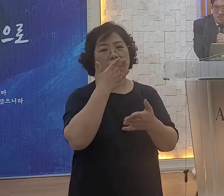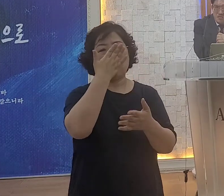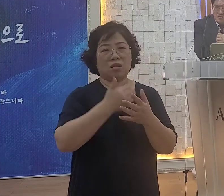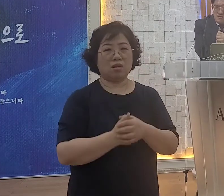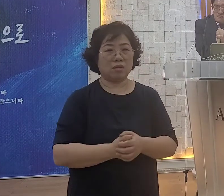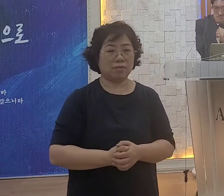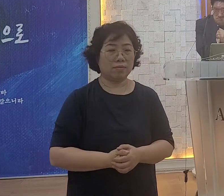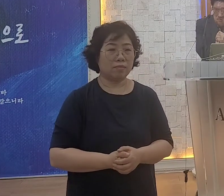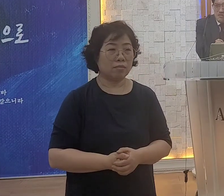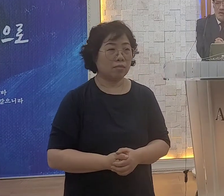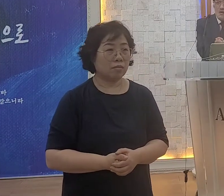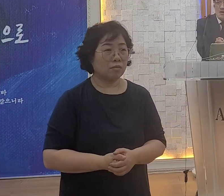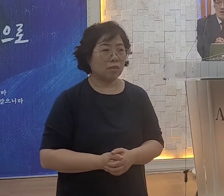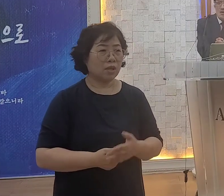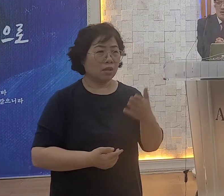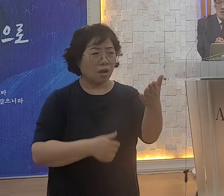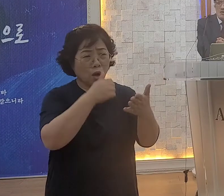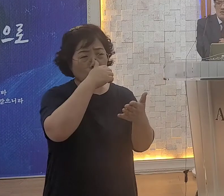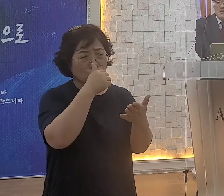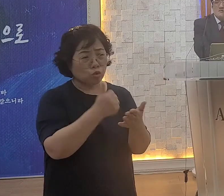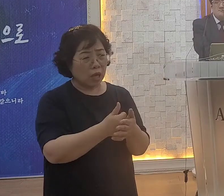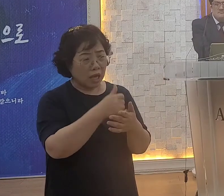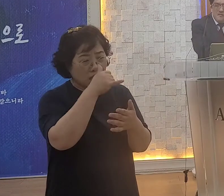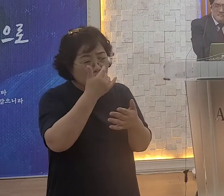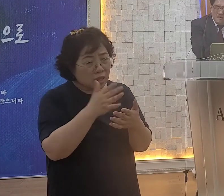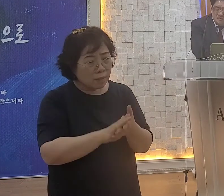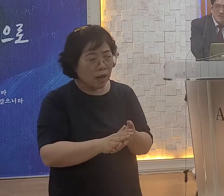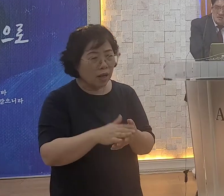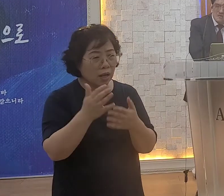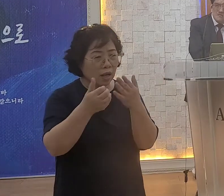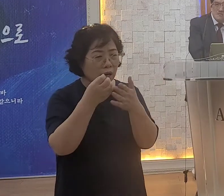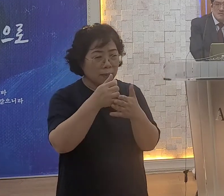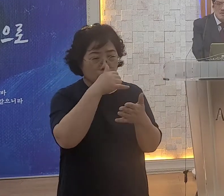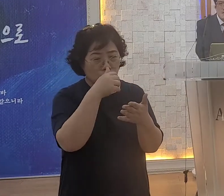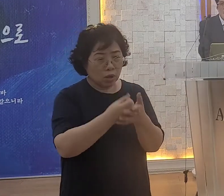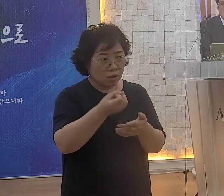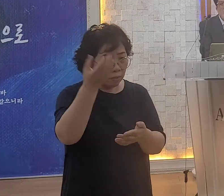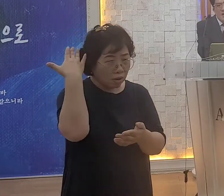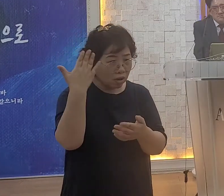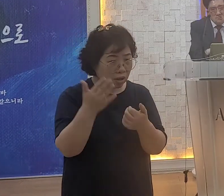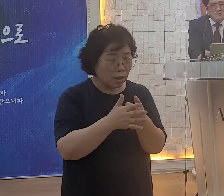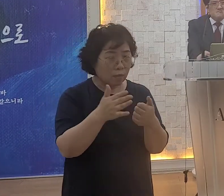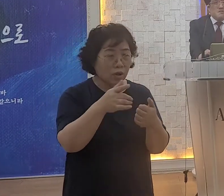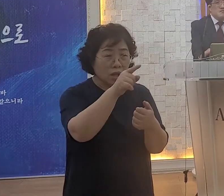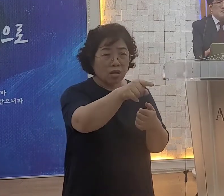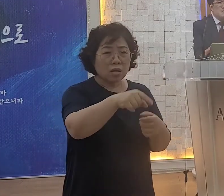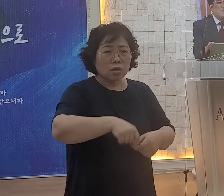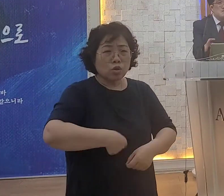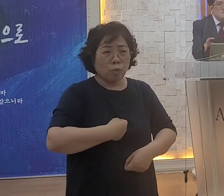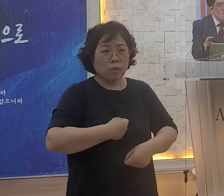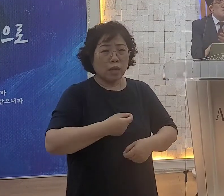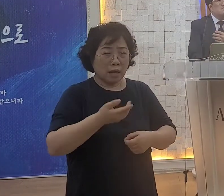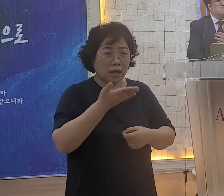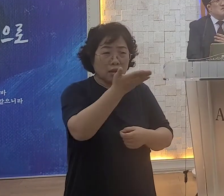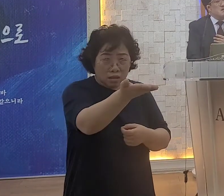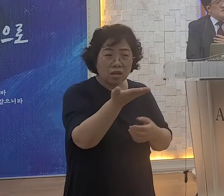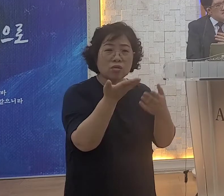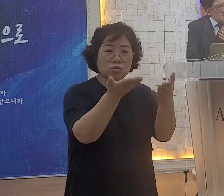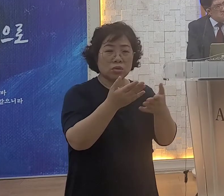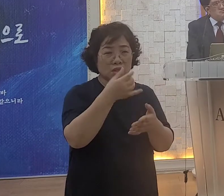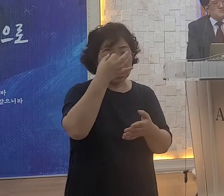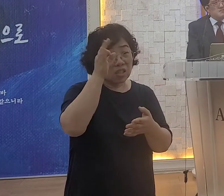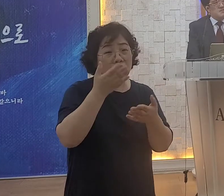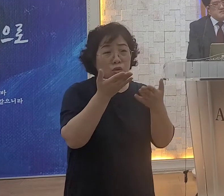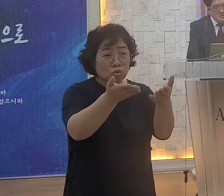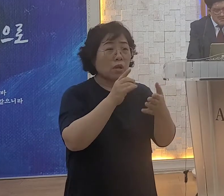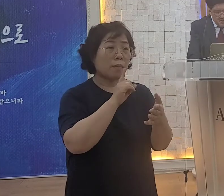하나님의 의 구원이다. 이게 율법으로 안 되는 이 일을 예수님을 통해서 오직 우리에게